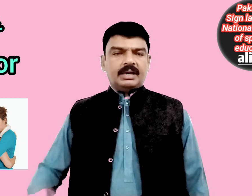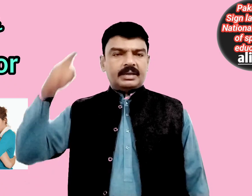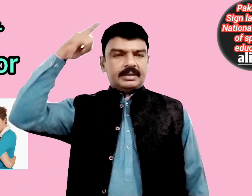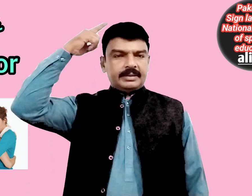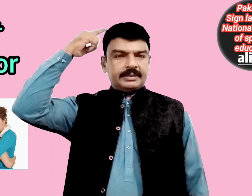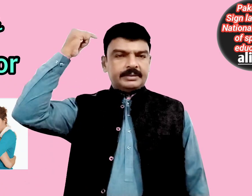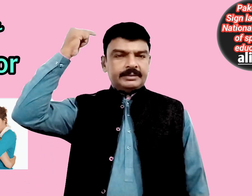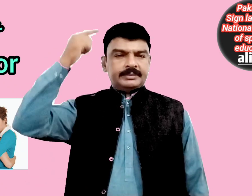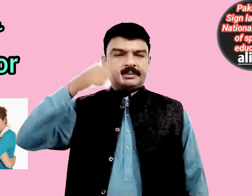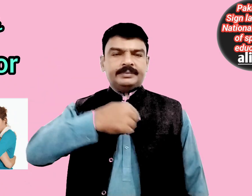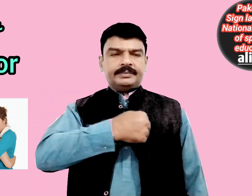غدار